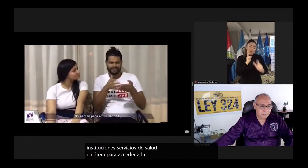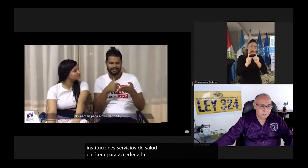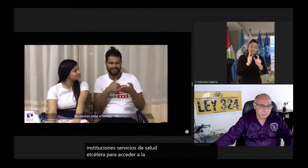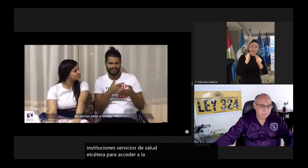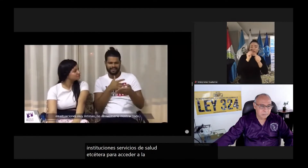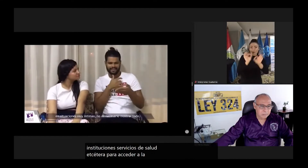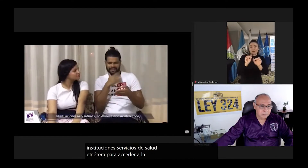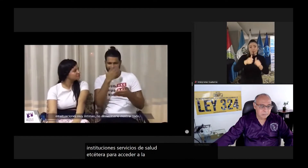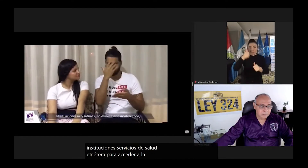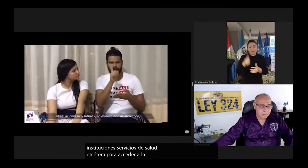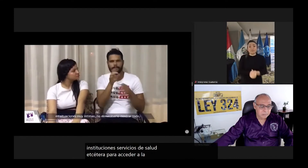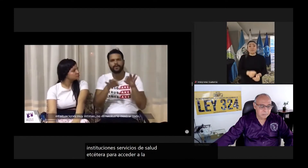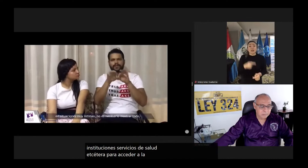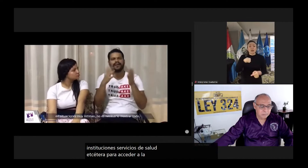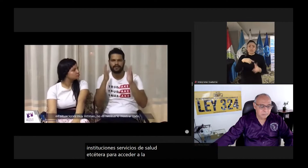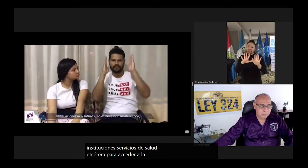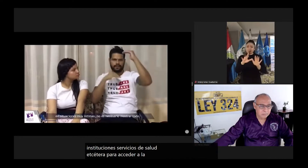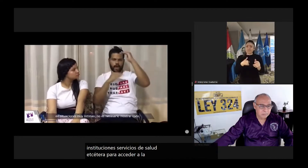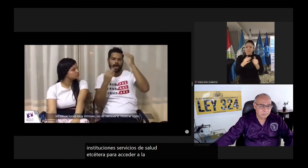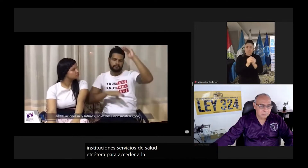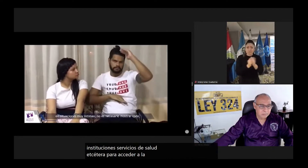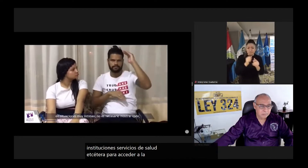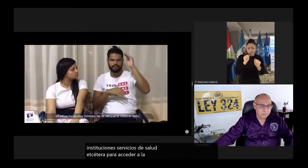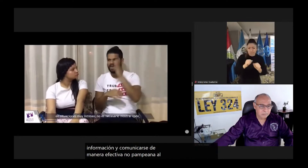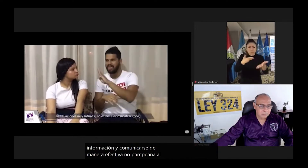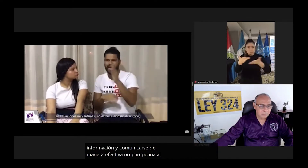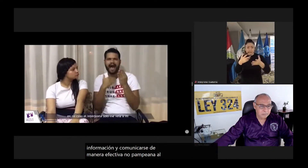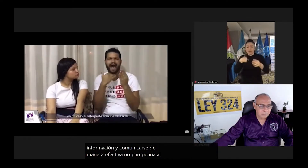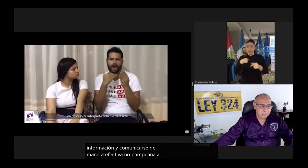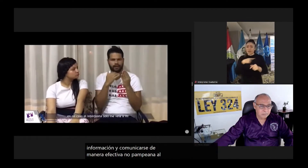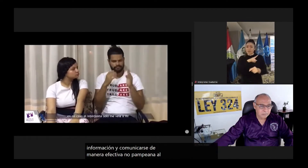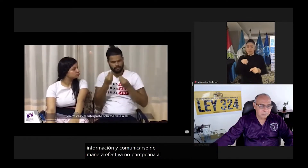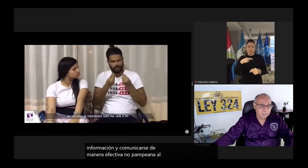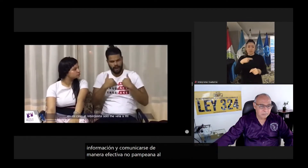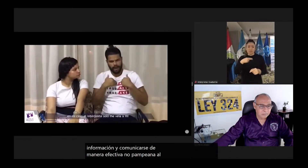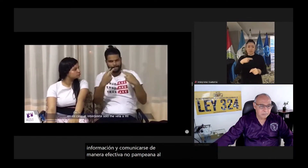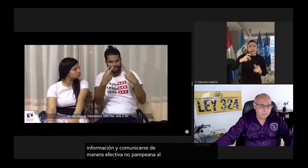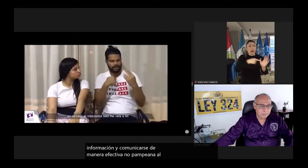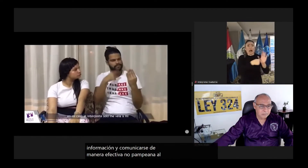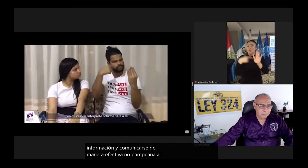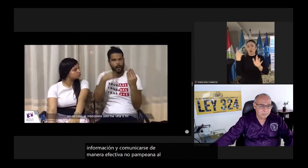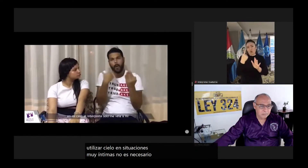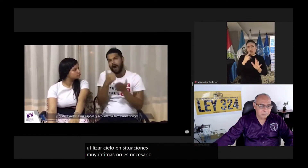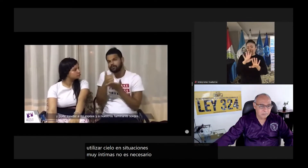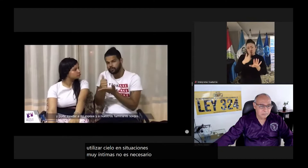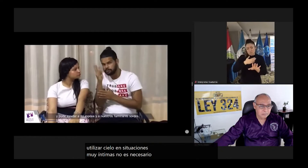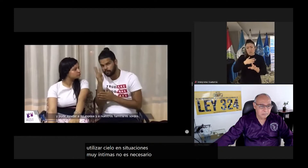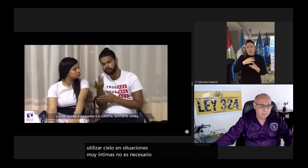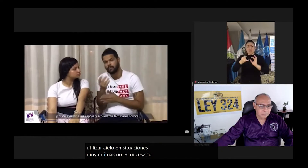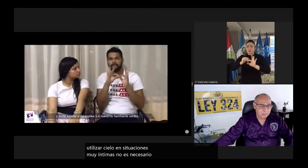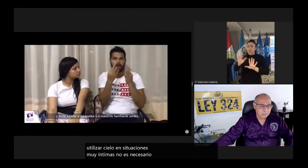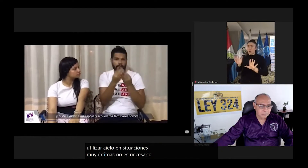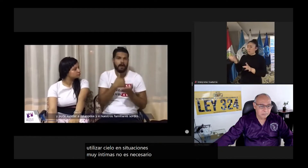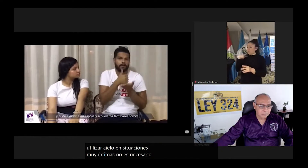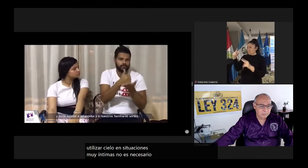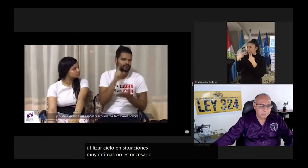al utilizar Ciel. En situaciones muy íntimas no es necesario mostrar todo. En mi caso, el intérprete solo me veía a mí y pude